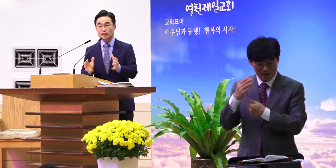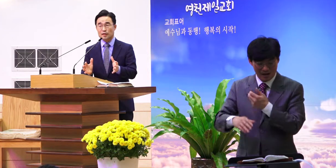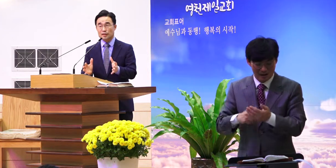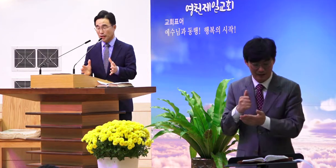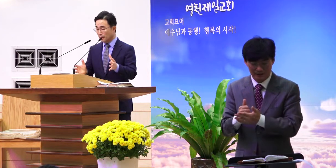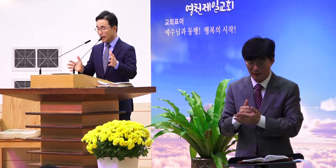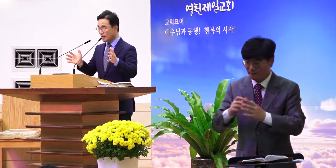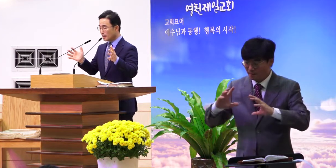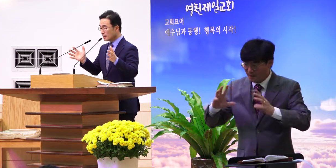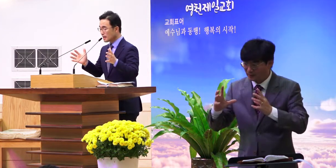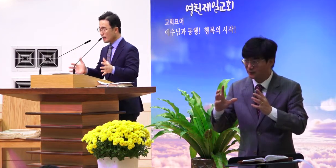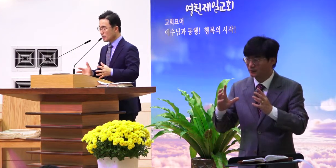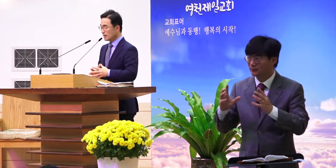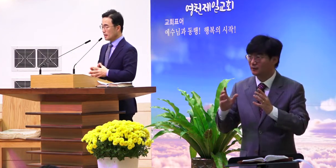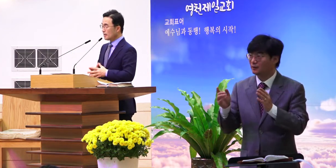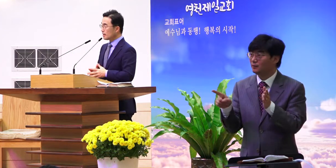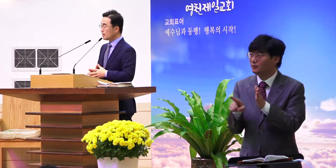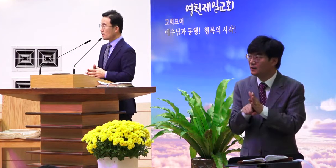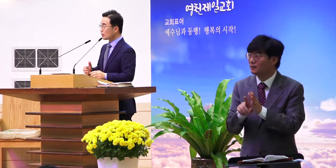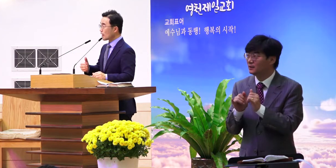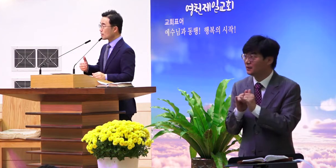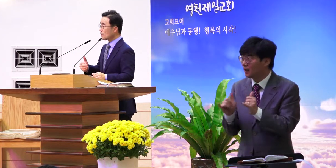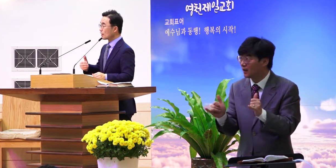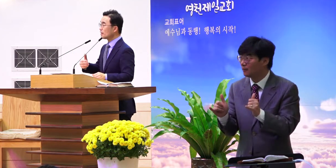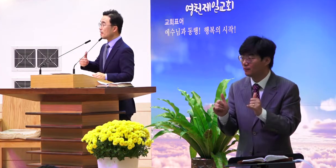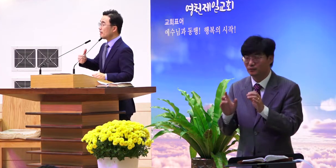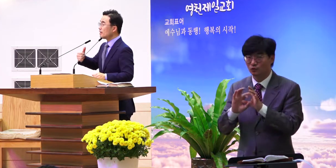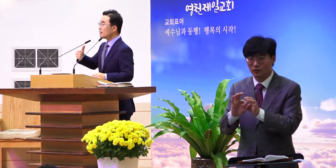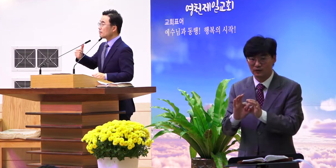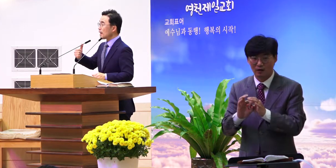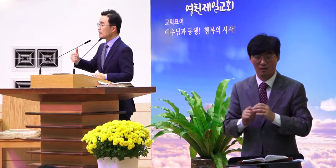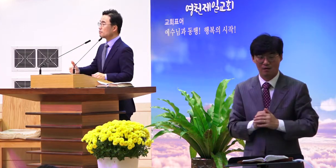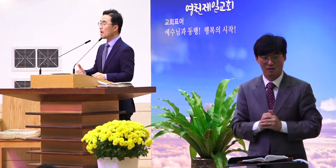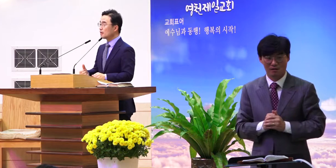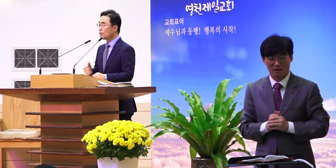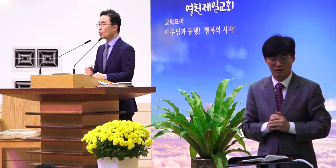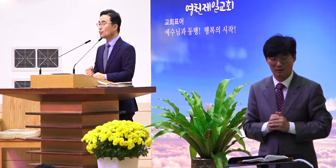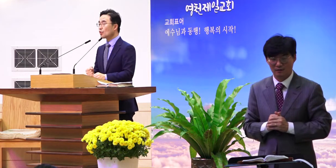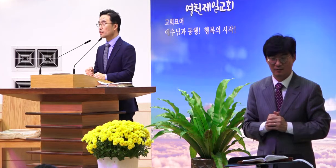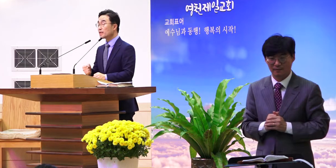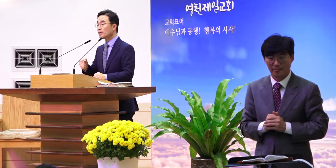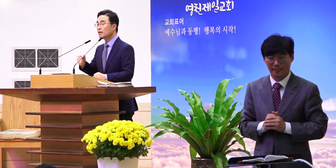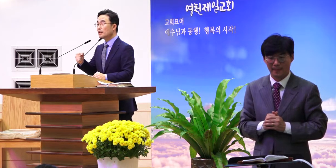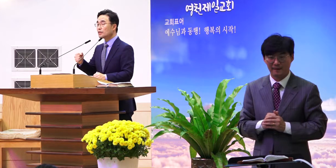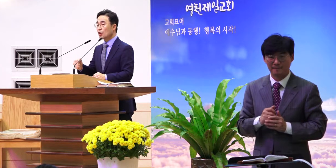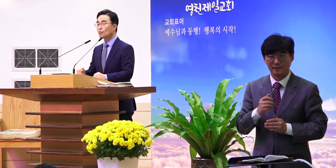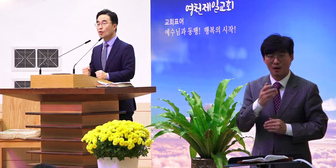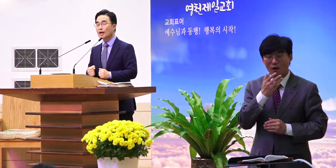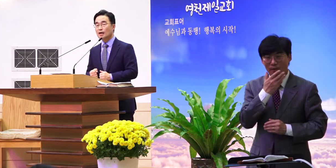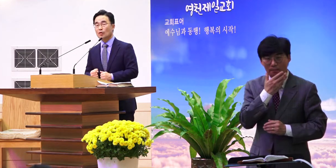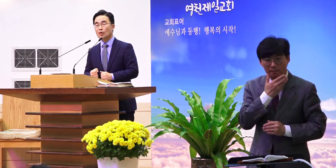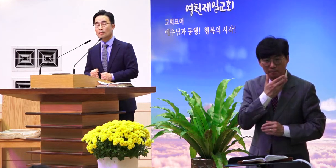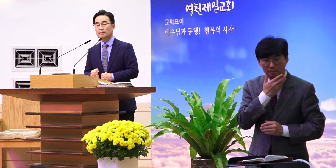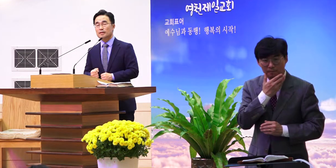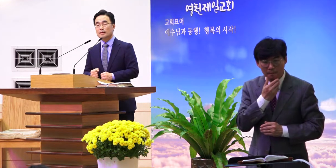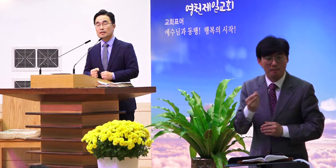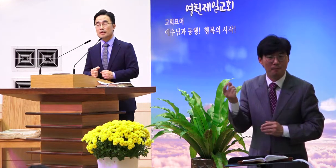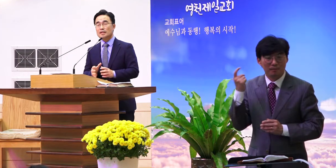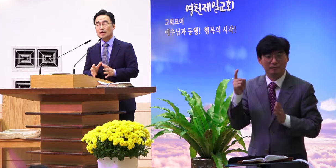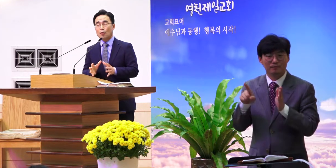백성들, 그리스도인들, 믿음의 사람들, 그들을 통해서 그들이 받은 바 그 복음으로 세상을